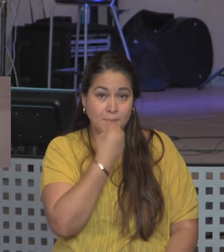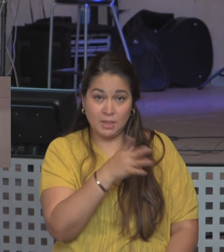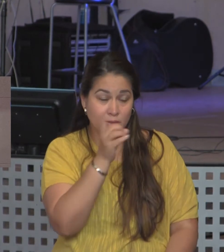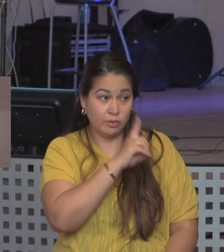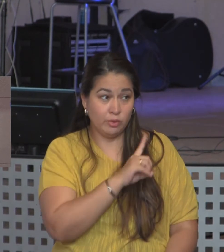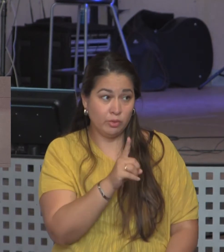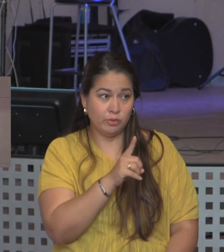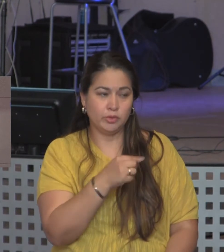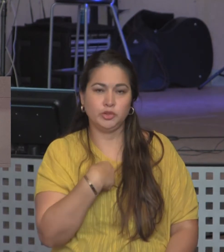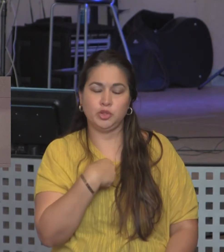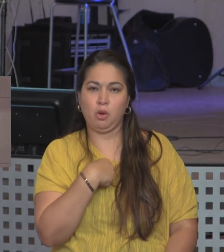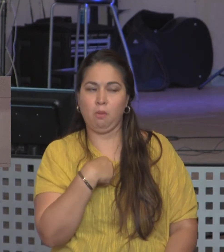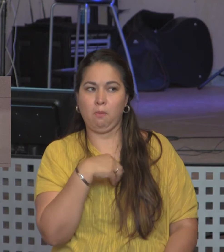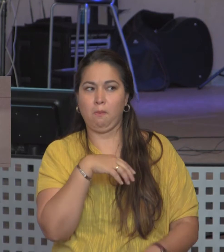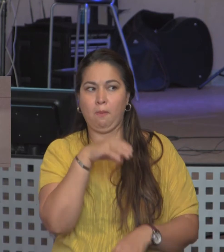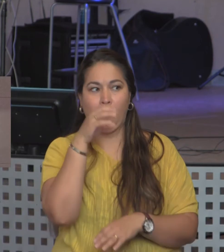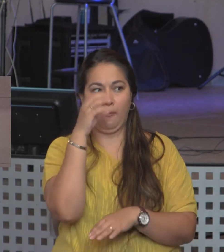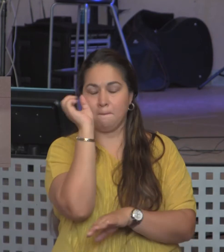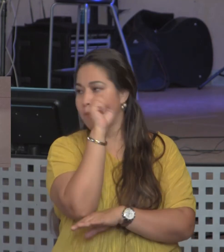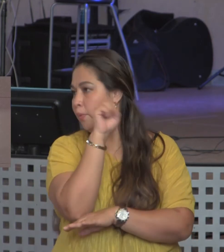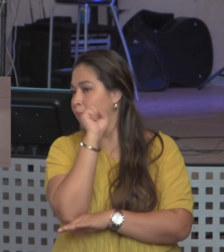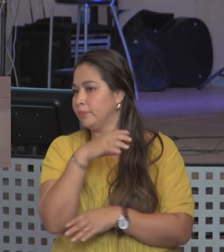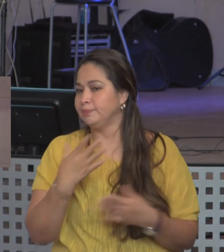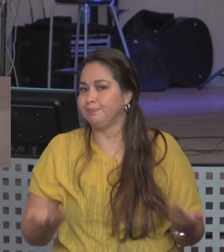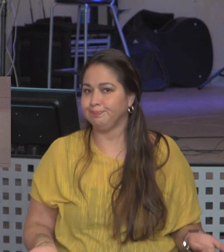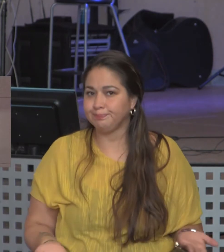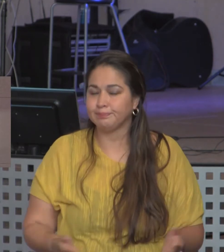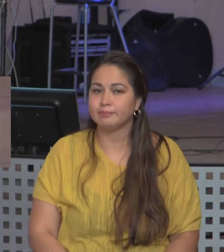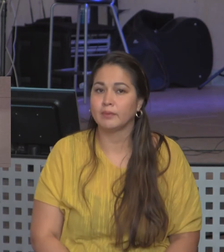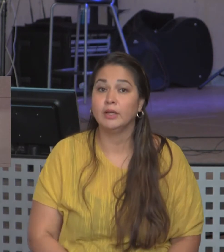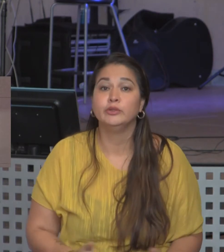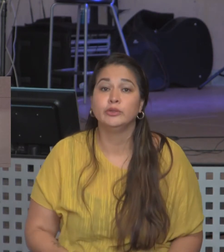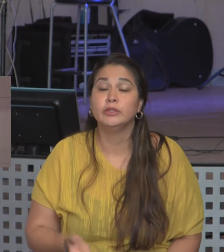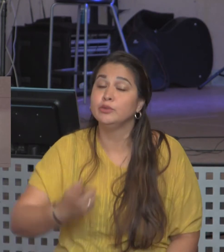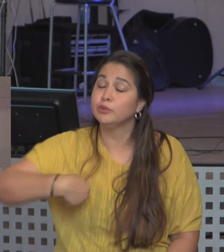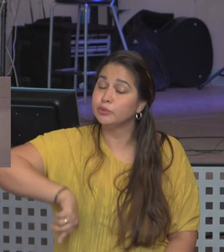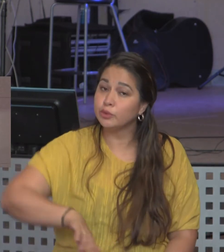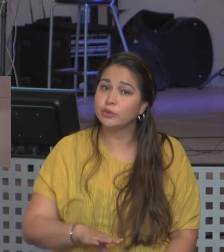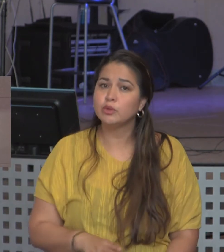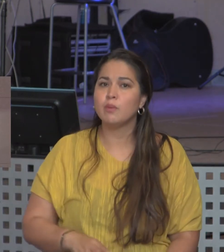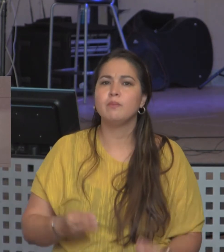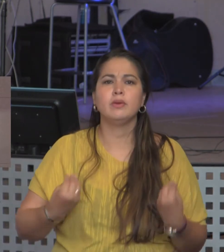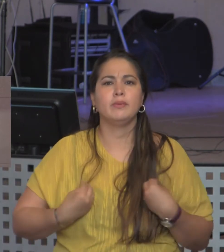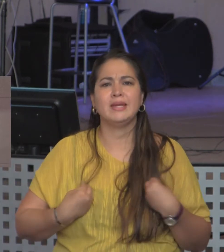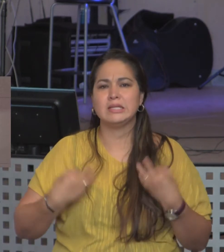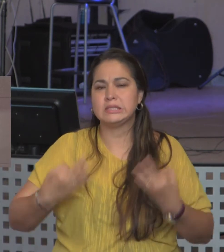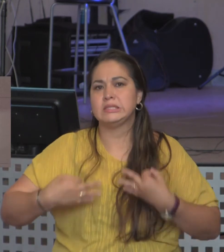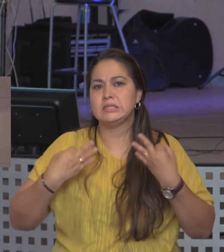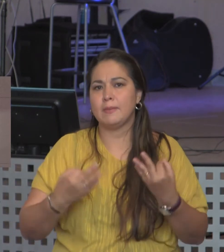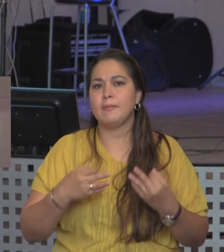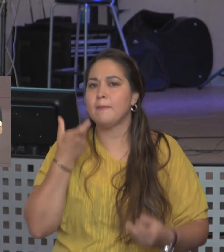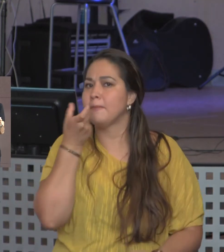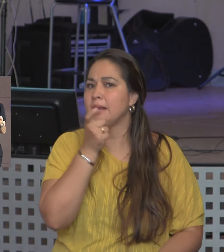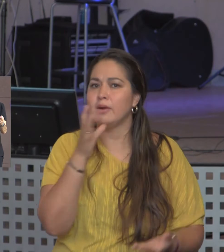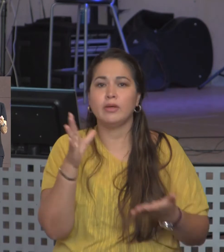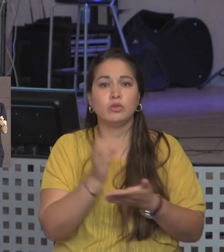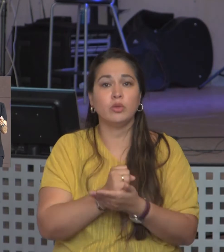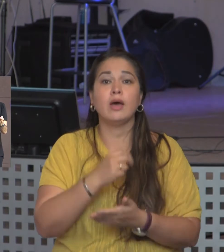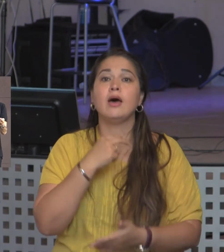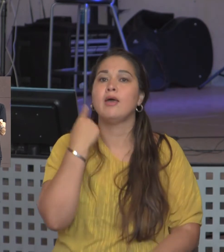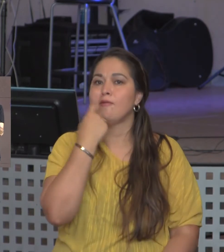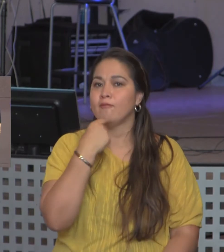cierta manera si queremos vivir de toda palabra que sale de la boca de Dios. Y esto es